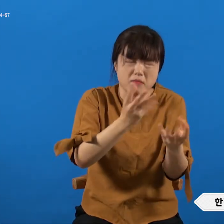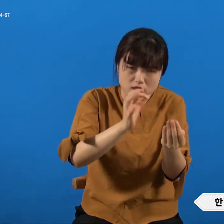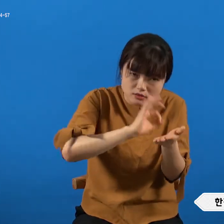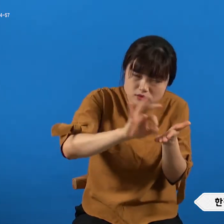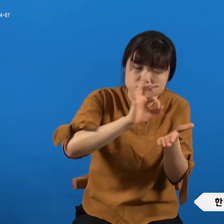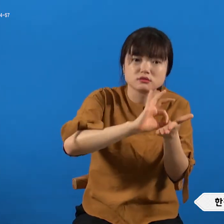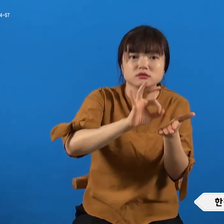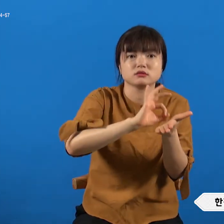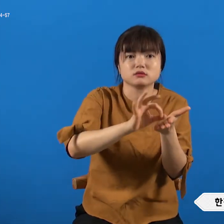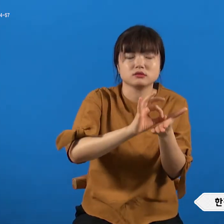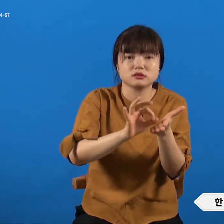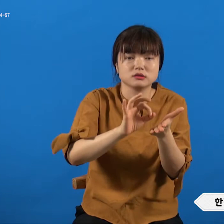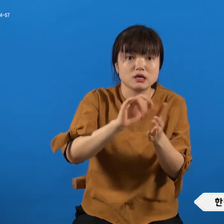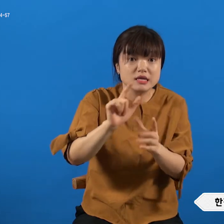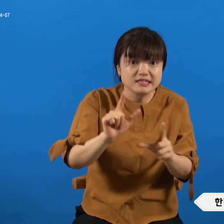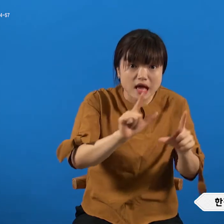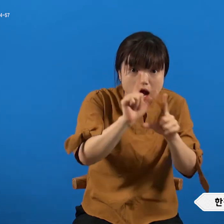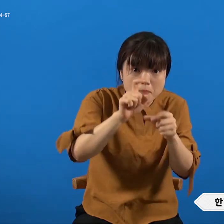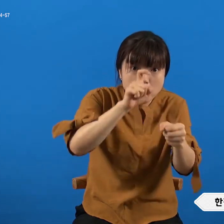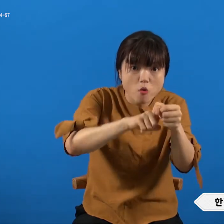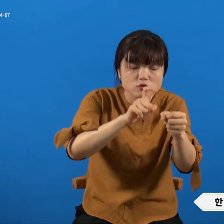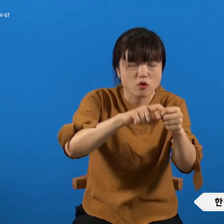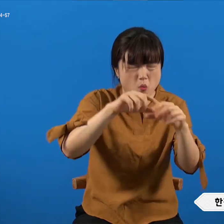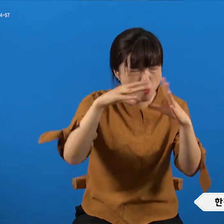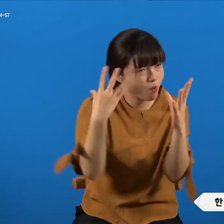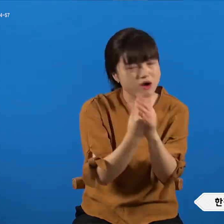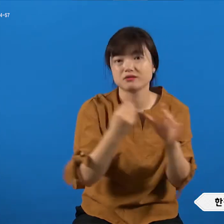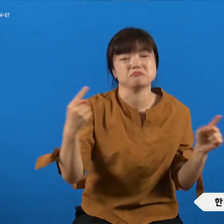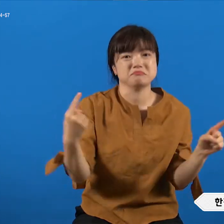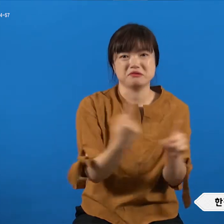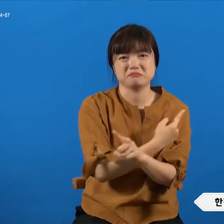삶의 방향을 완전히 턴을 한 것입니다.